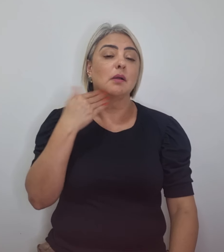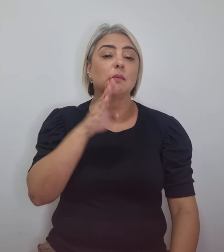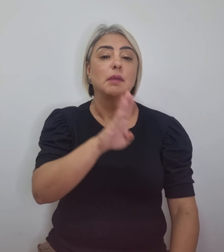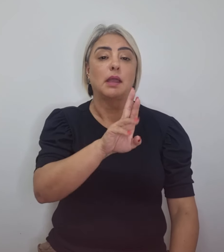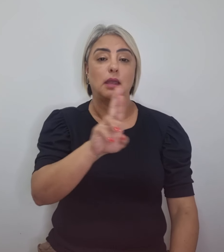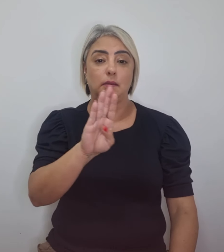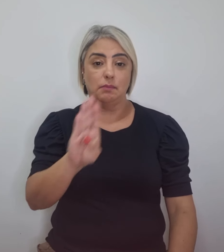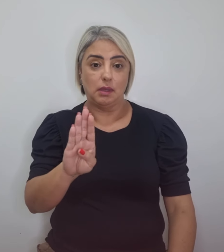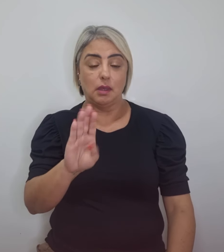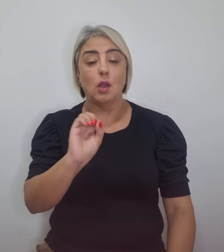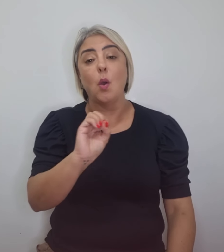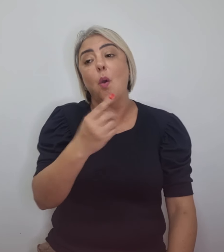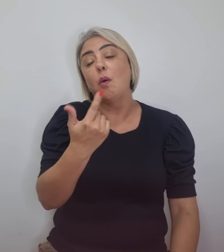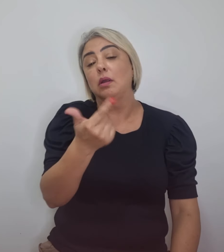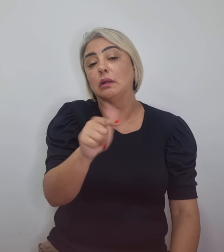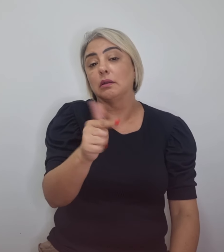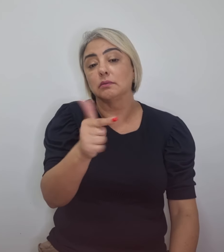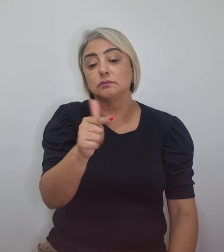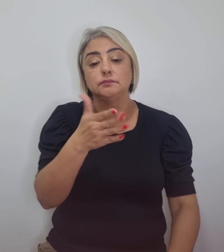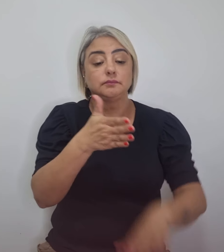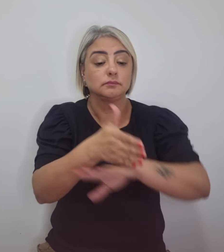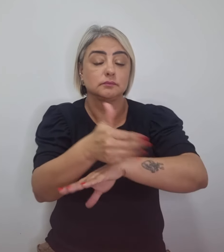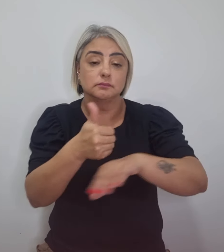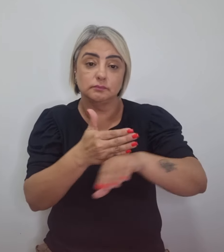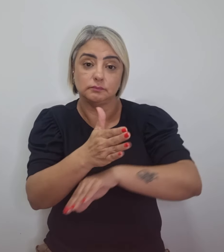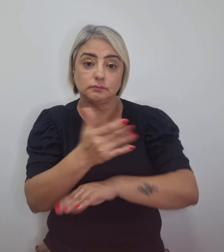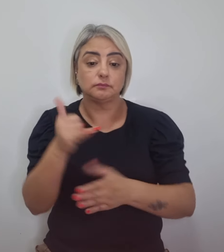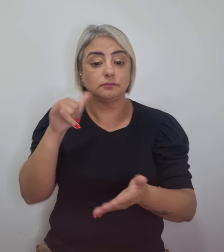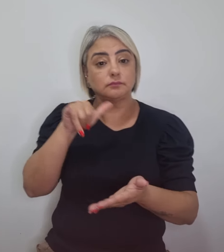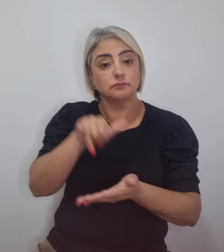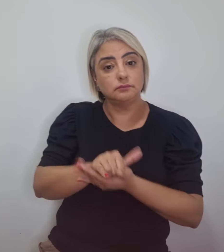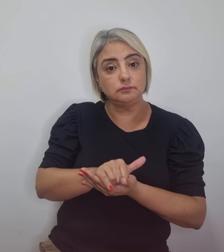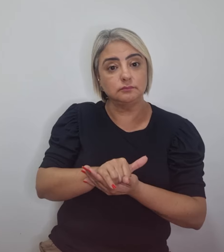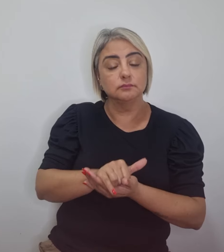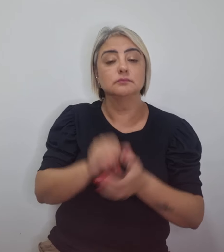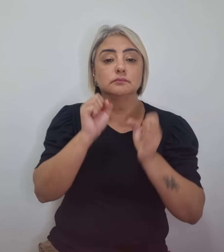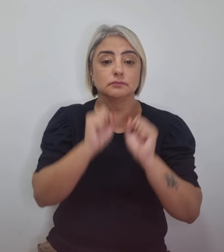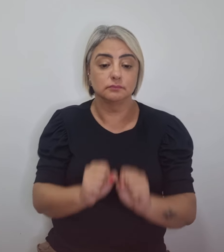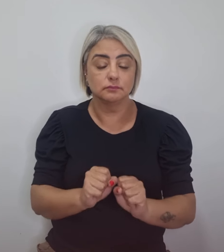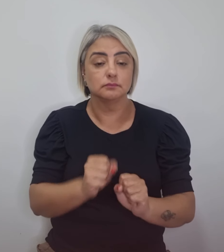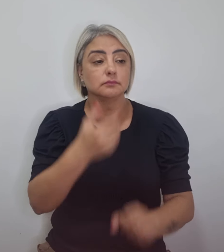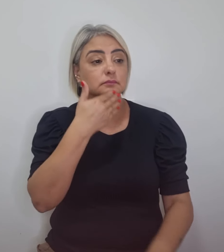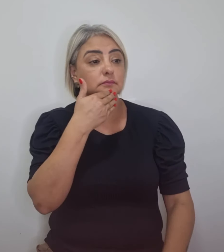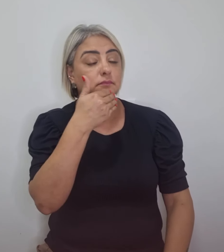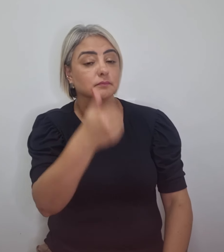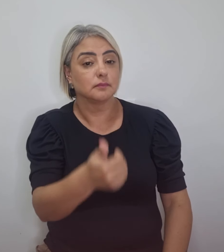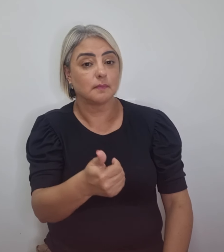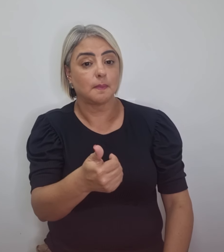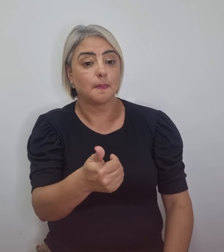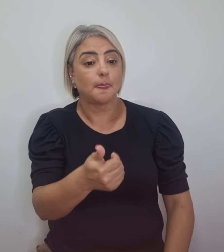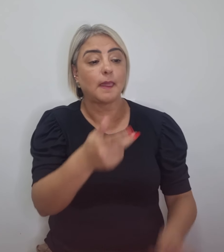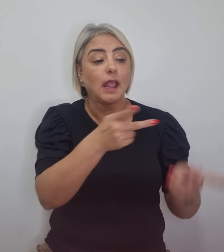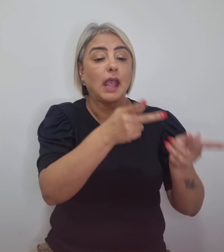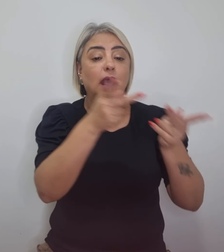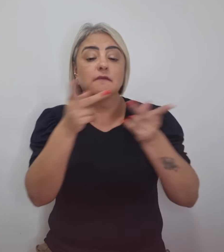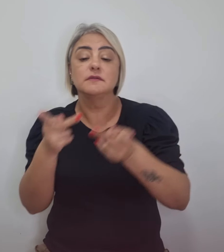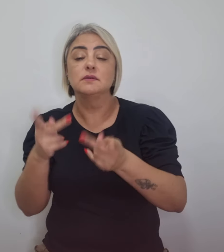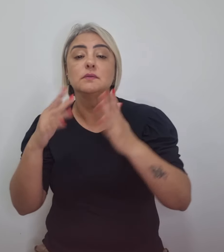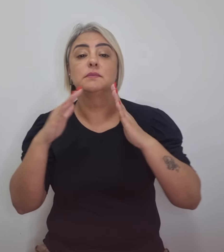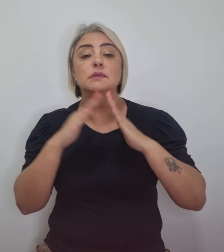ou que não tenham acesso ao aplicativo, podem solicitar a visita domiciliar para